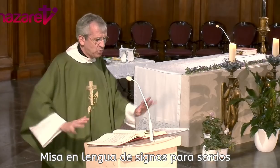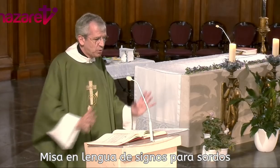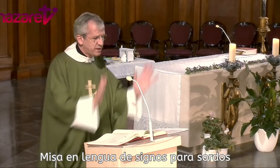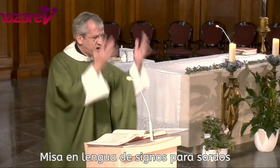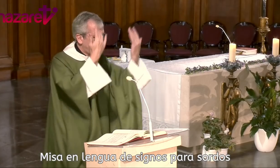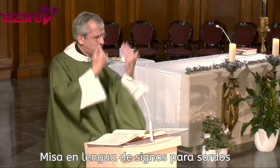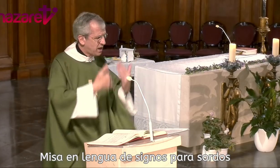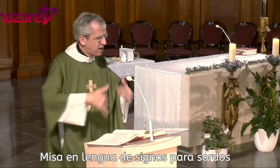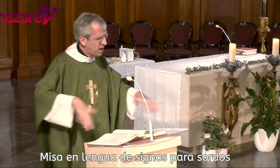aleluya,